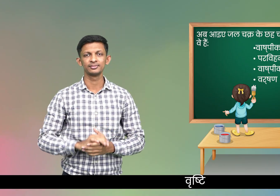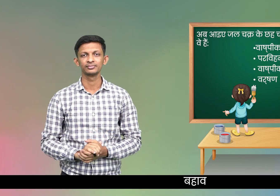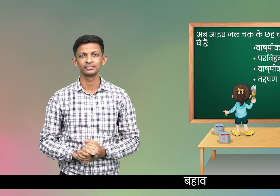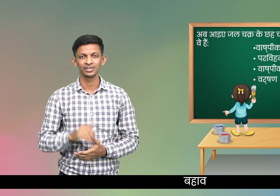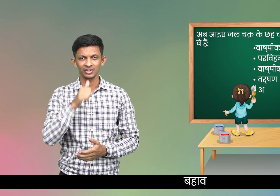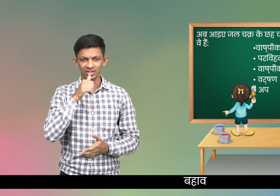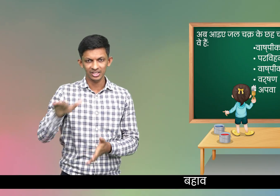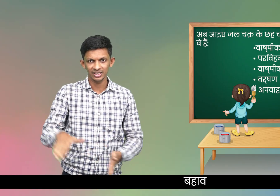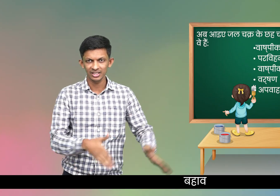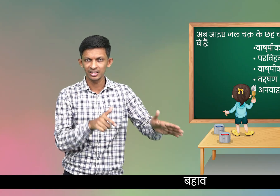बहाव,